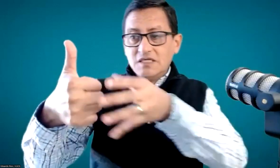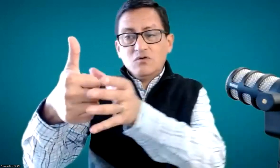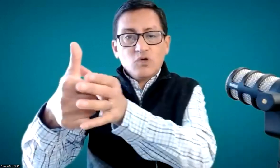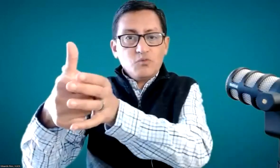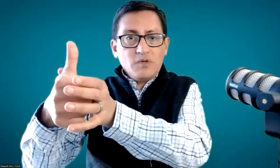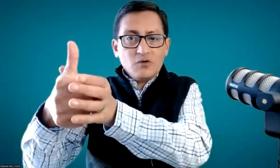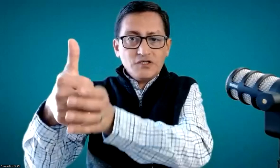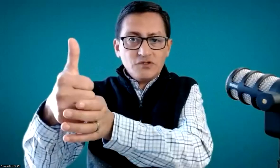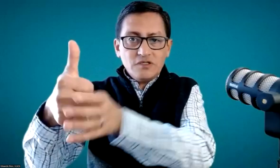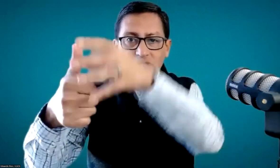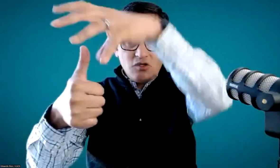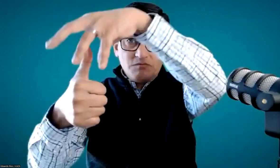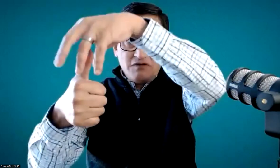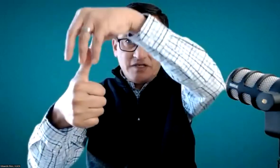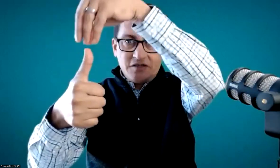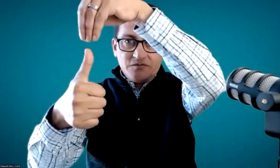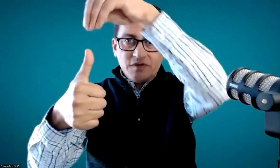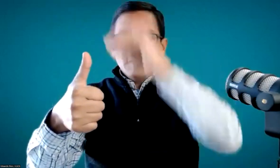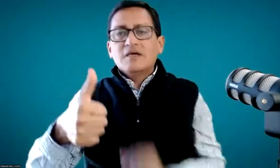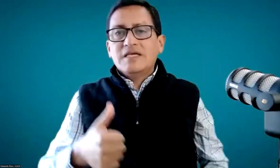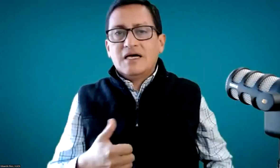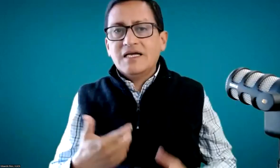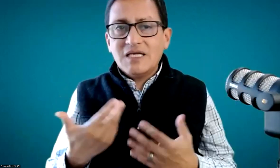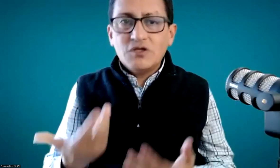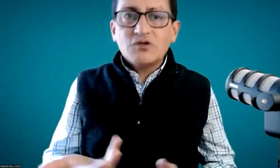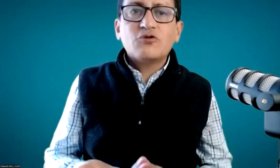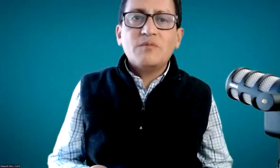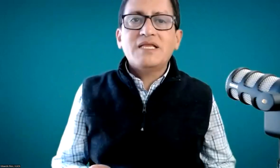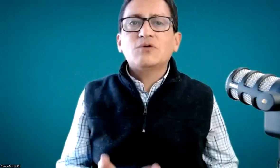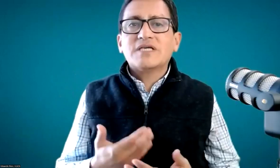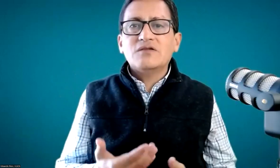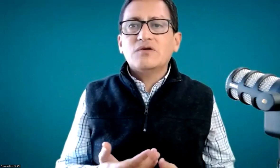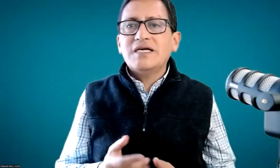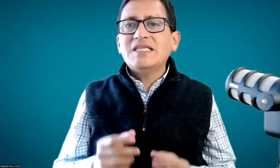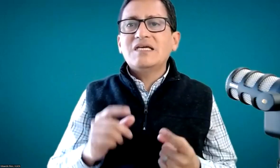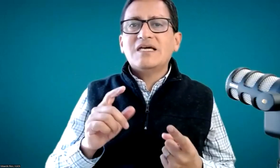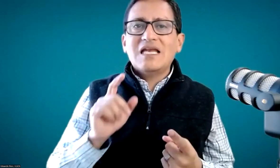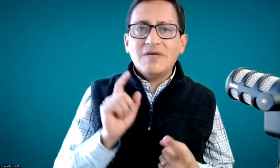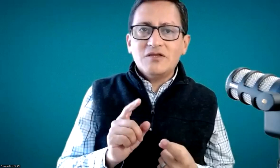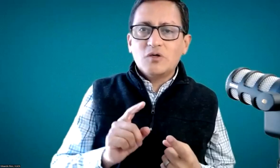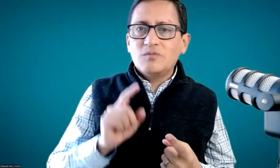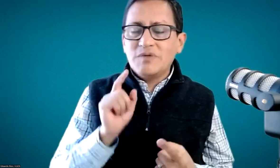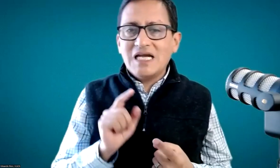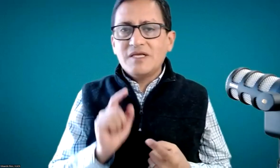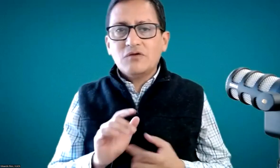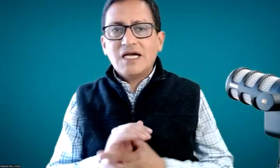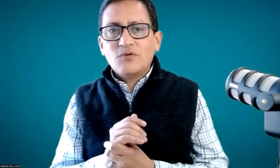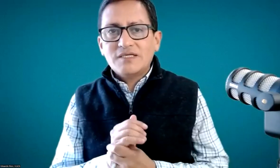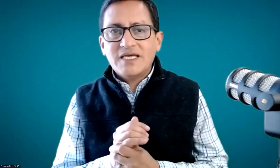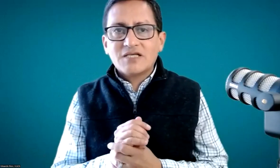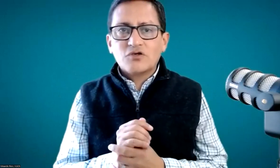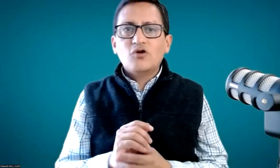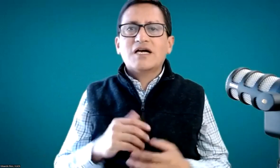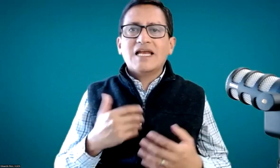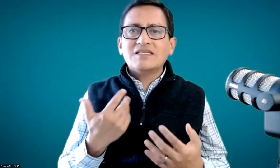Que tiene un cuerpo más grueso y luego más finito. Ya, aquí estamos entonces nuevamente usando este elemento, el primer elemento de la lengua